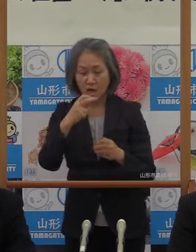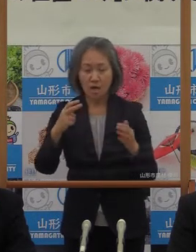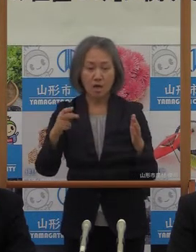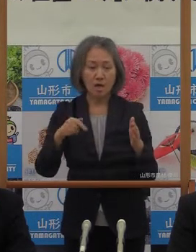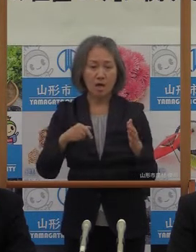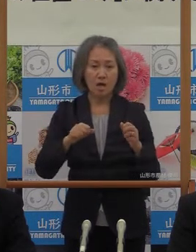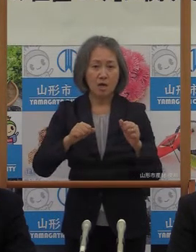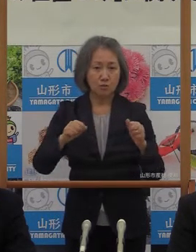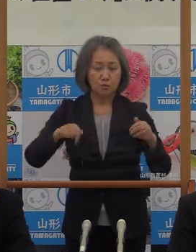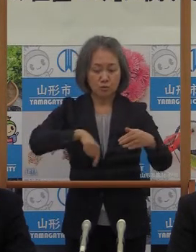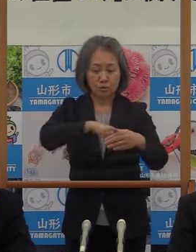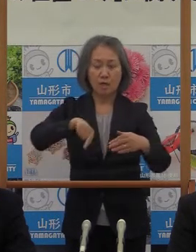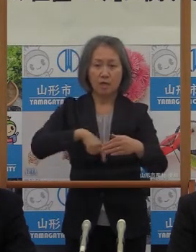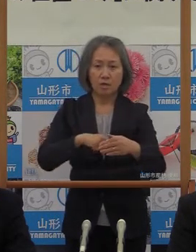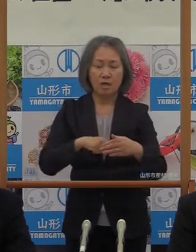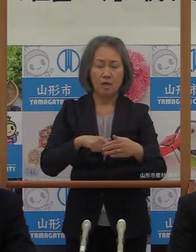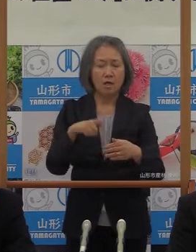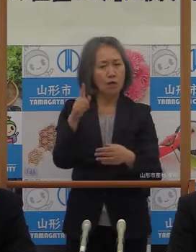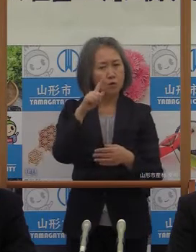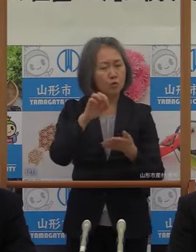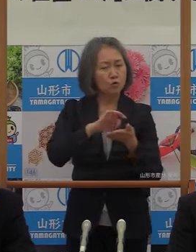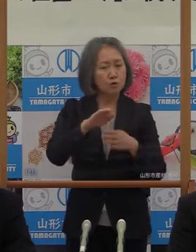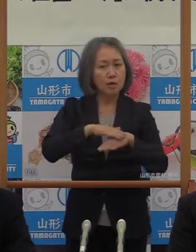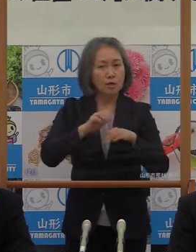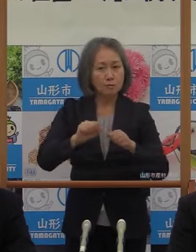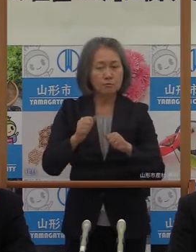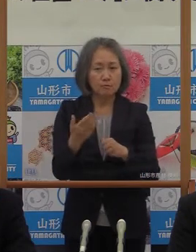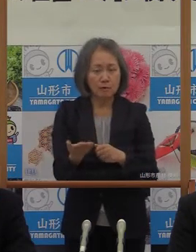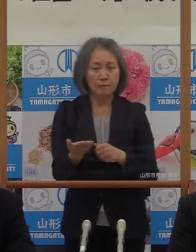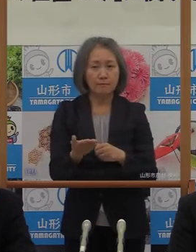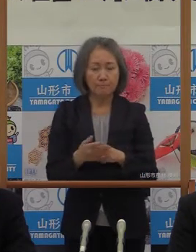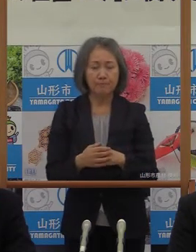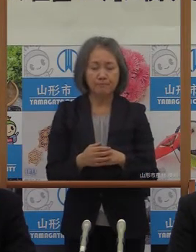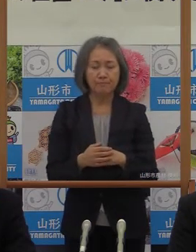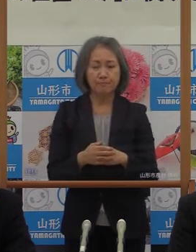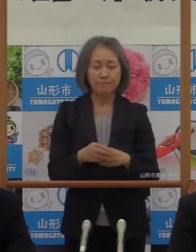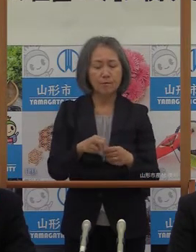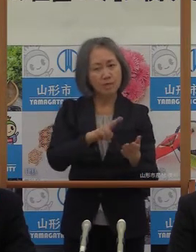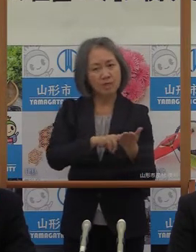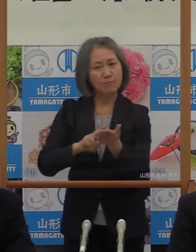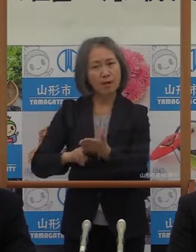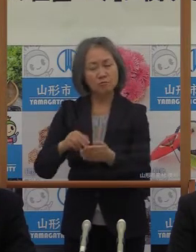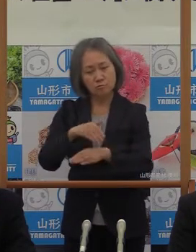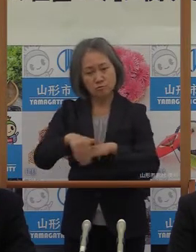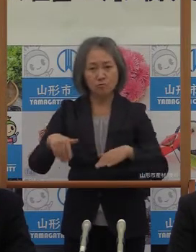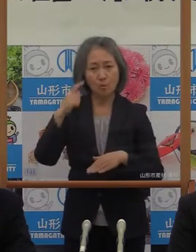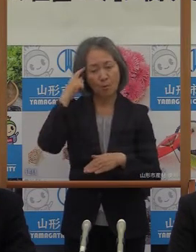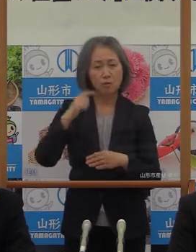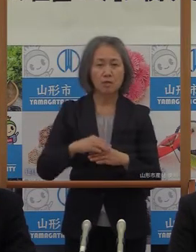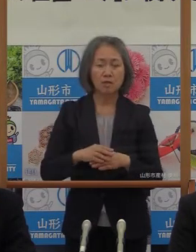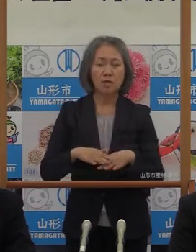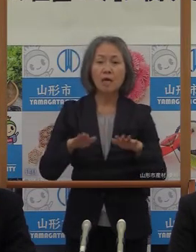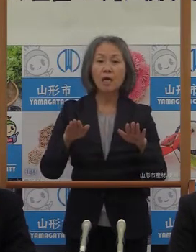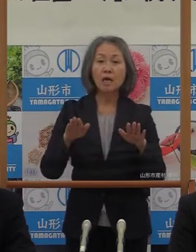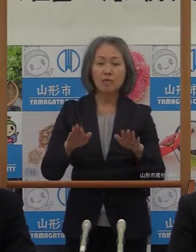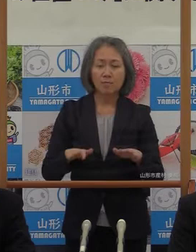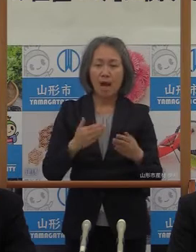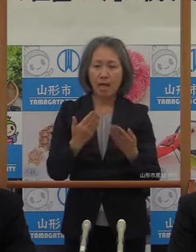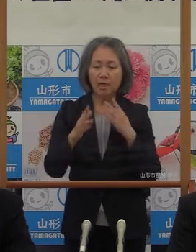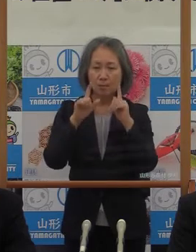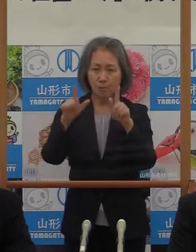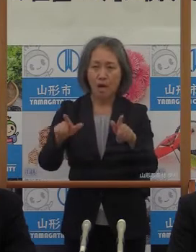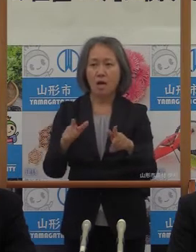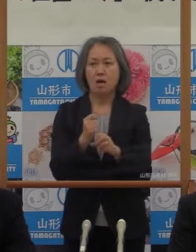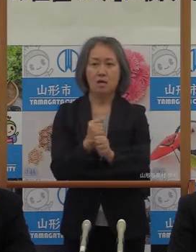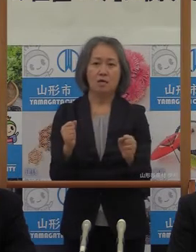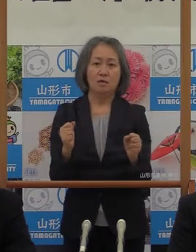ような使い方をしていくかということは決まってまいりますので、現時点で、これということでは持ち上